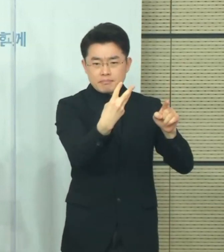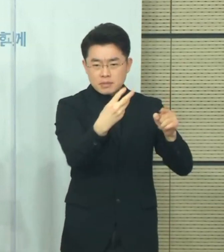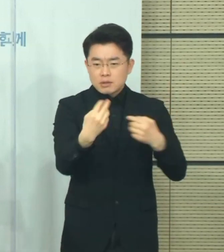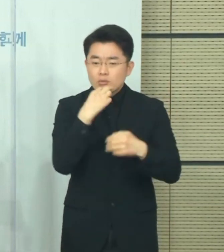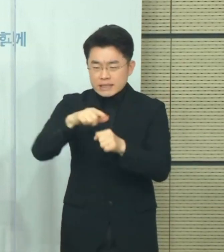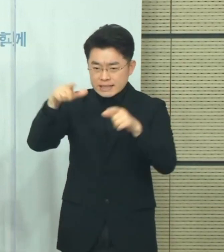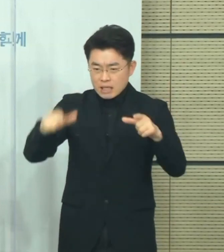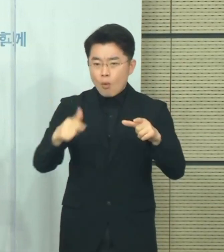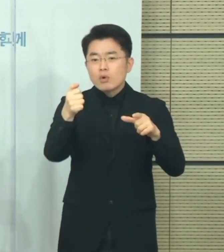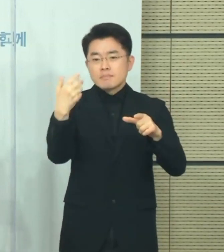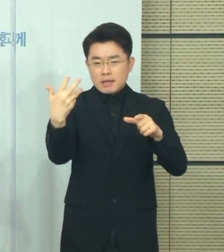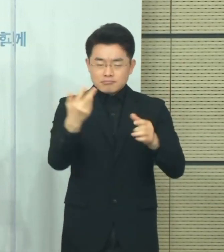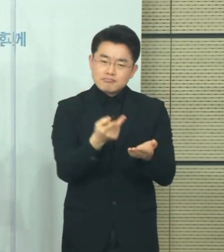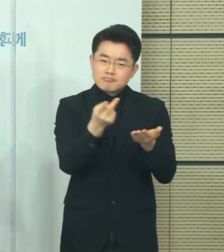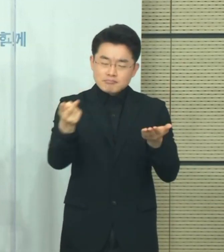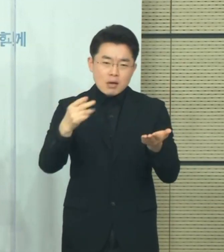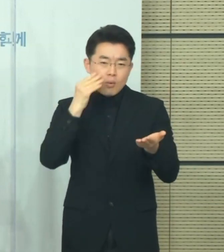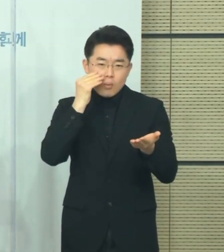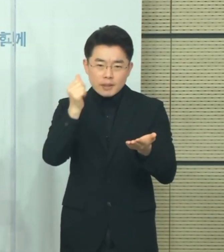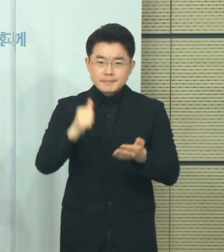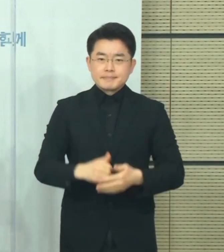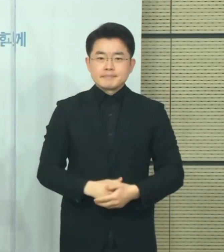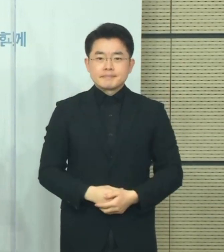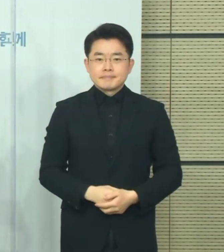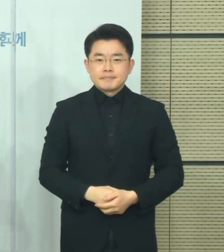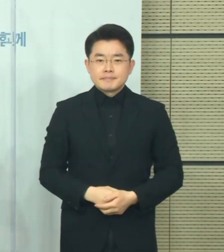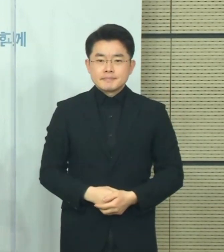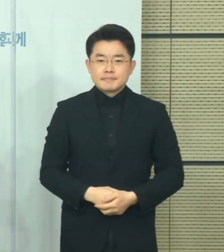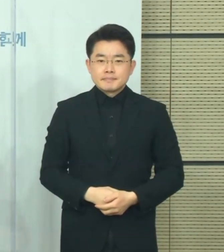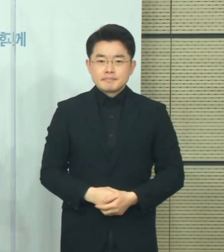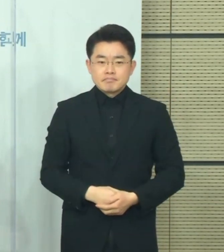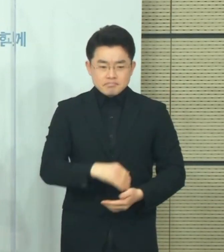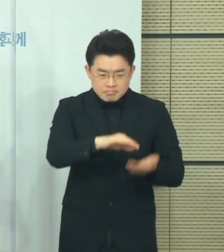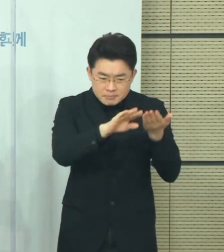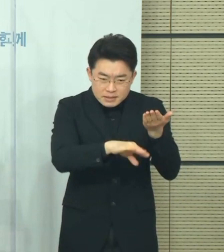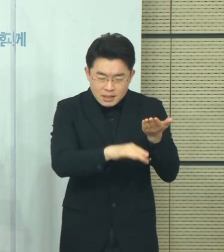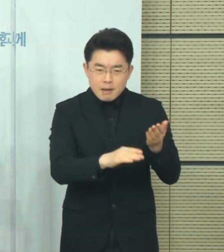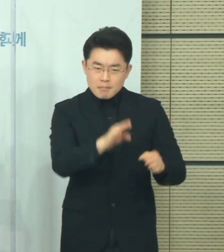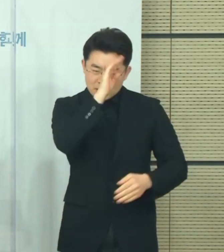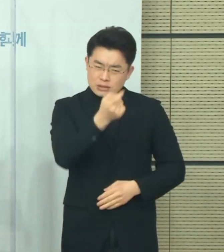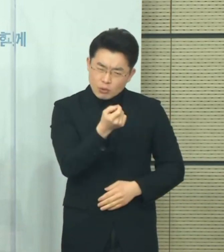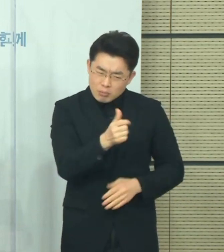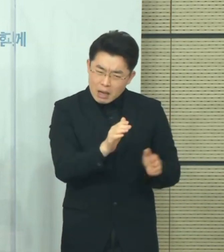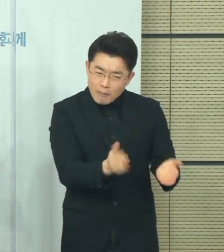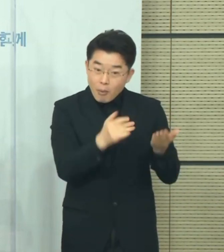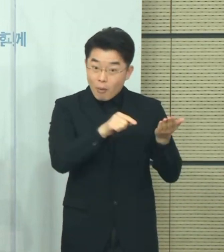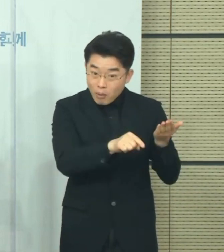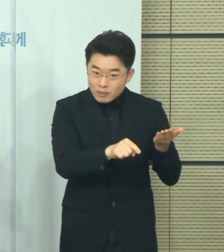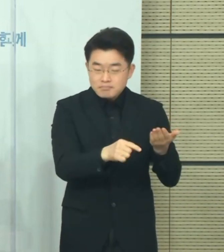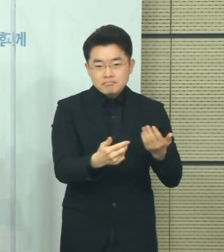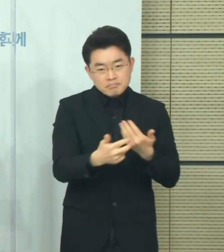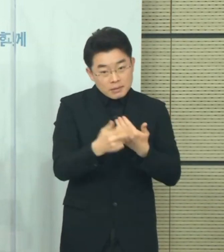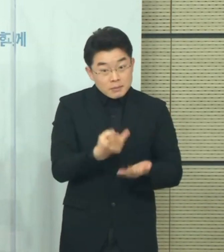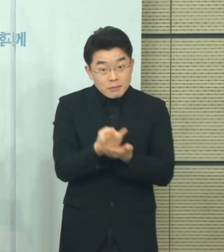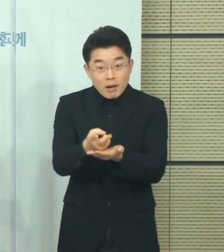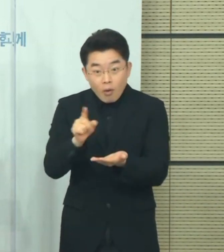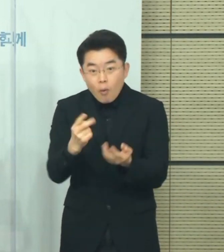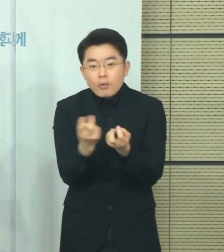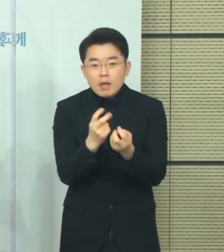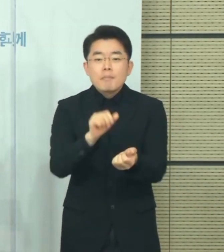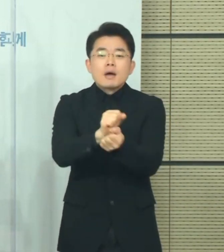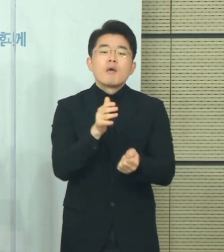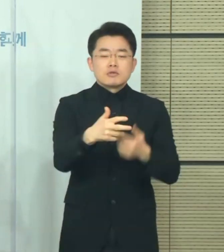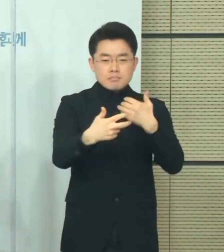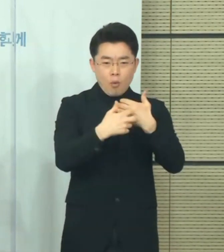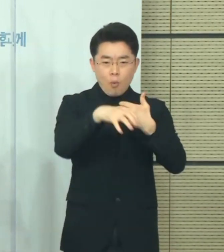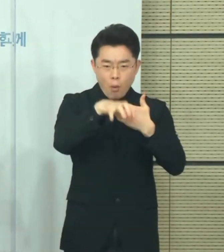58 병상이 사용 가능합니다 중동점 경정 환자를 위한 경상도 감염병 전담